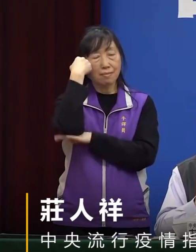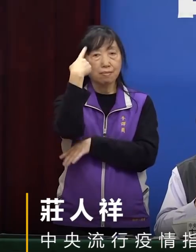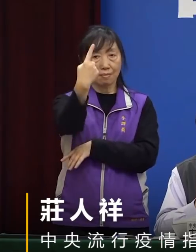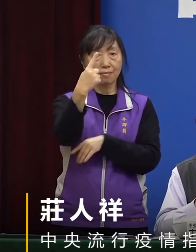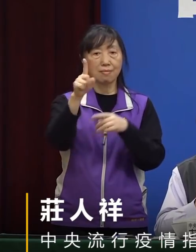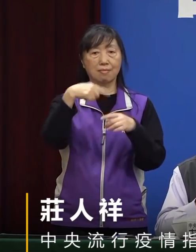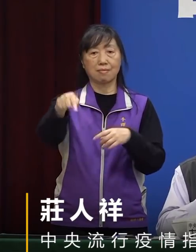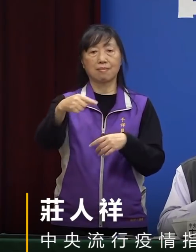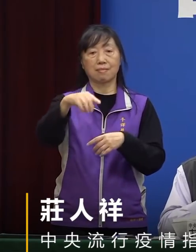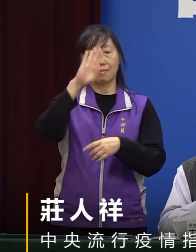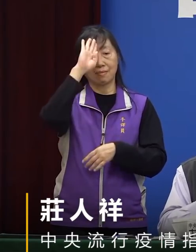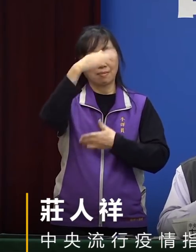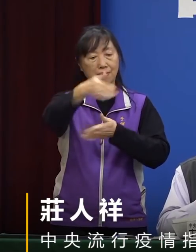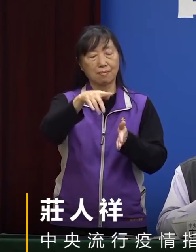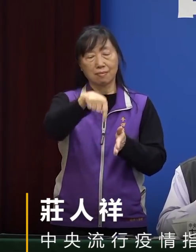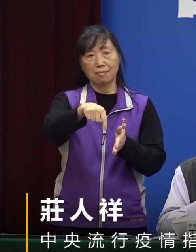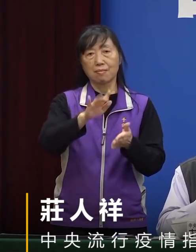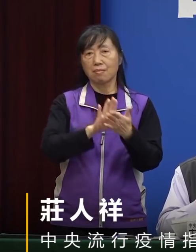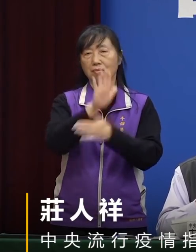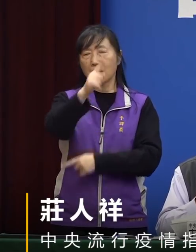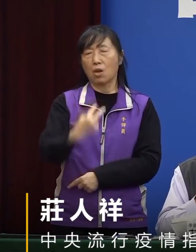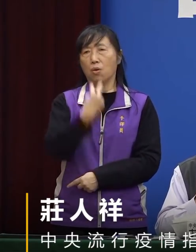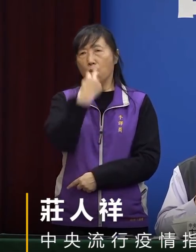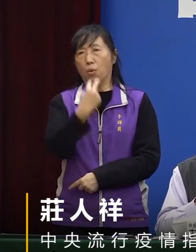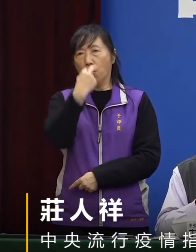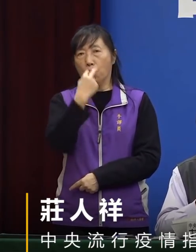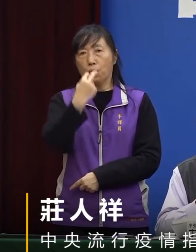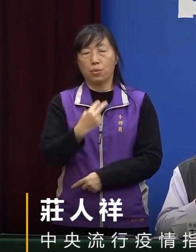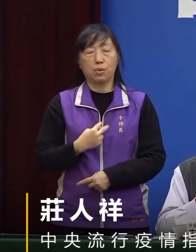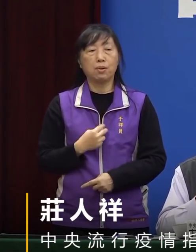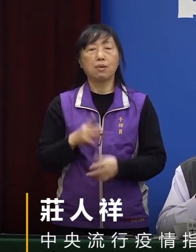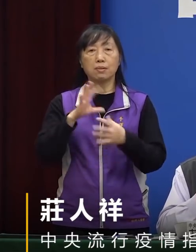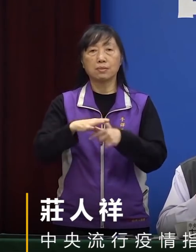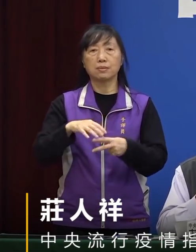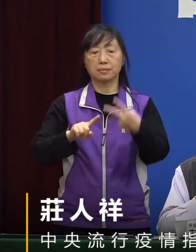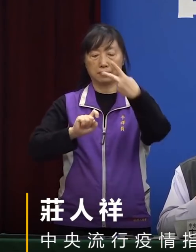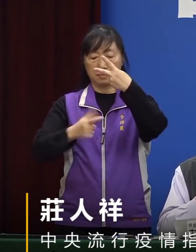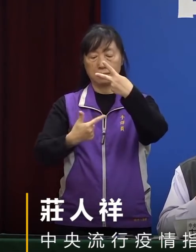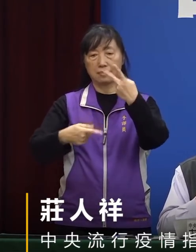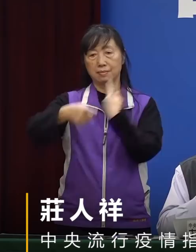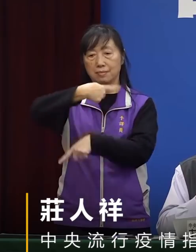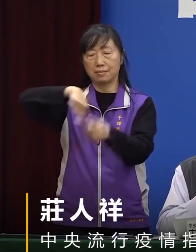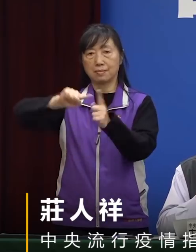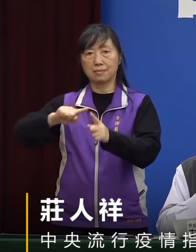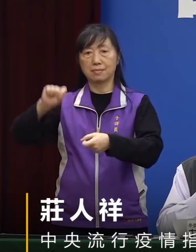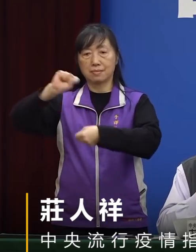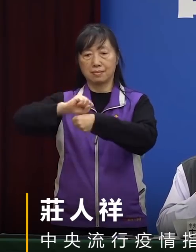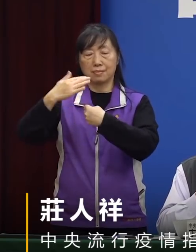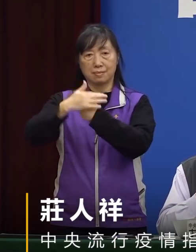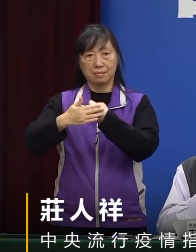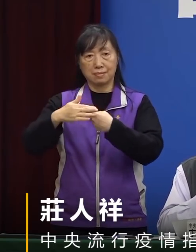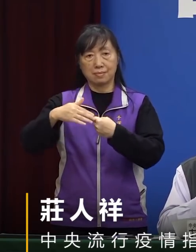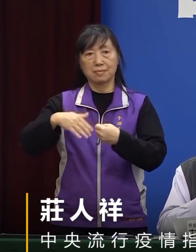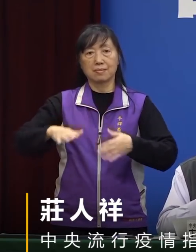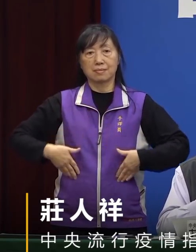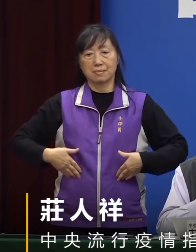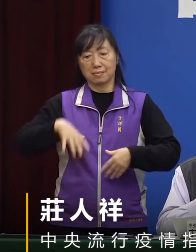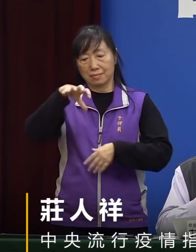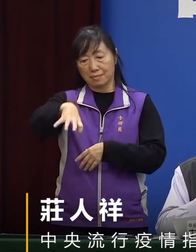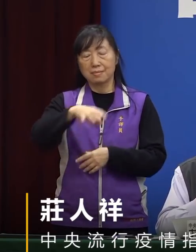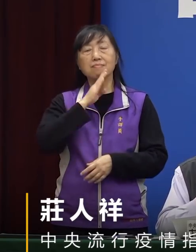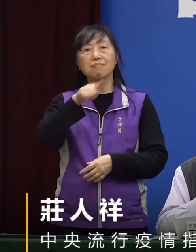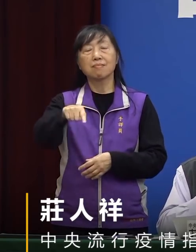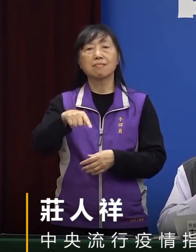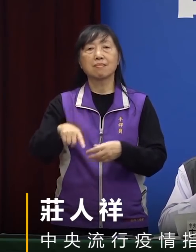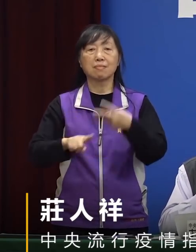来因为有出现呼吸急促的现象，在16号转至加护病房哦。那20号因为有